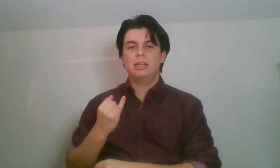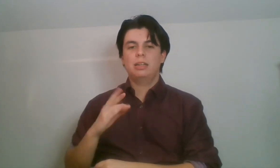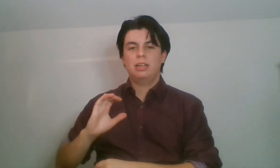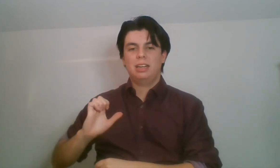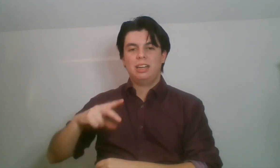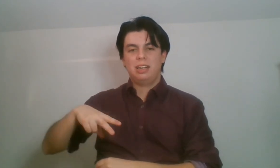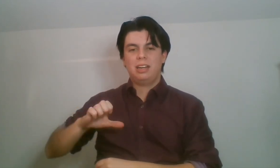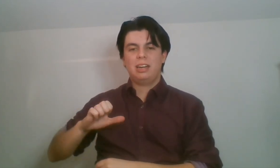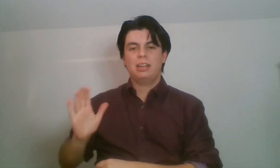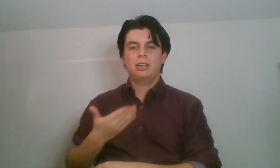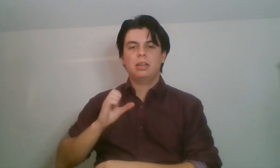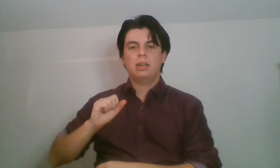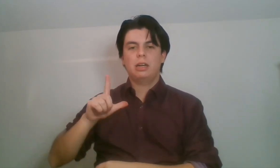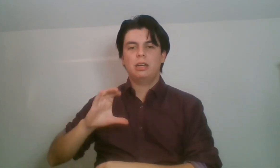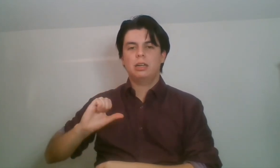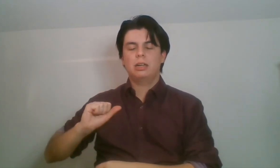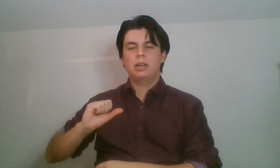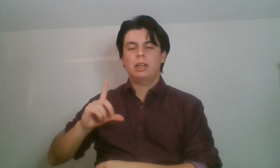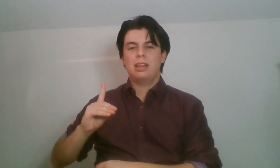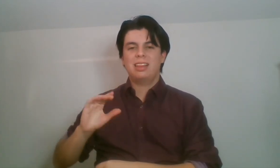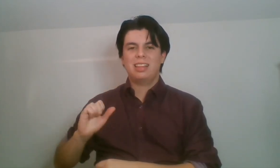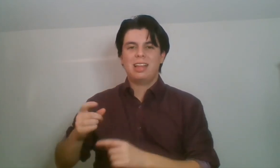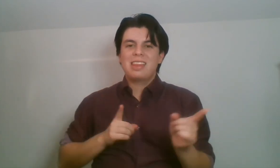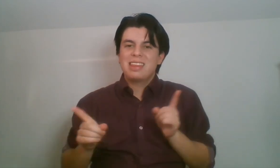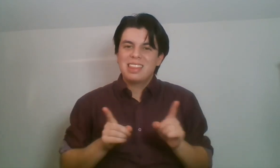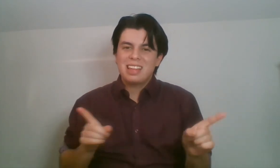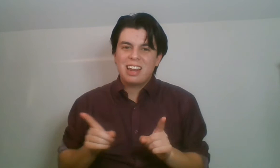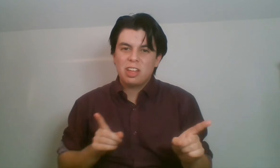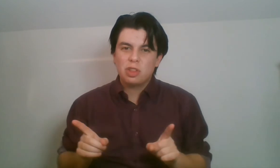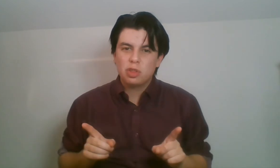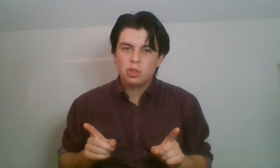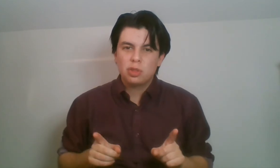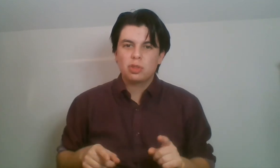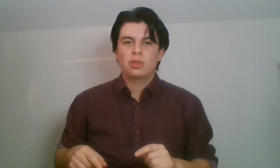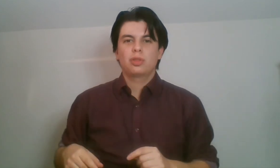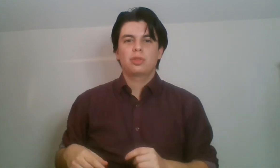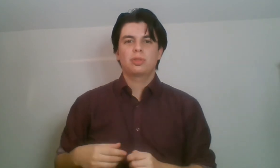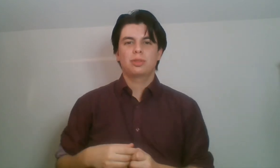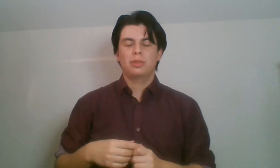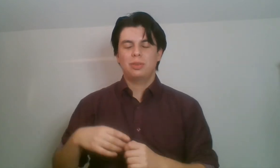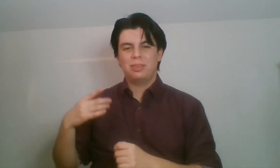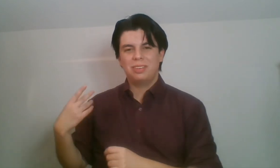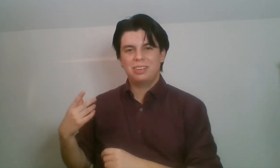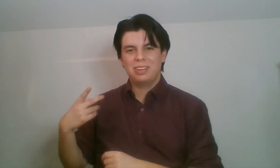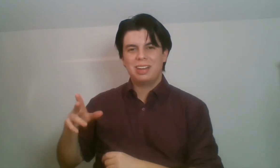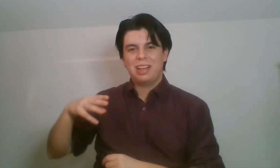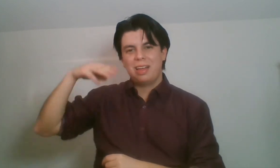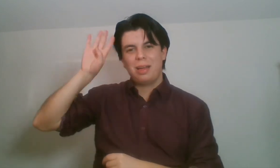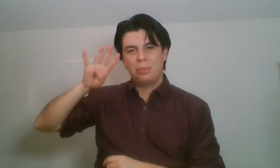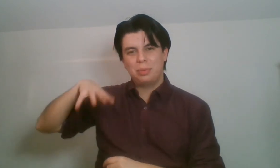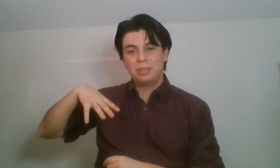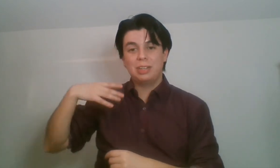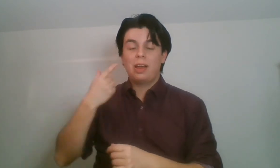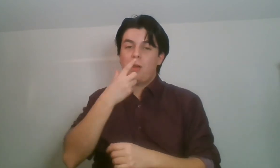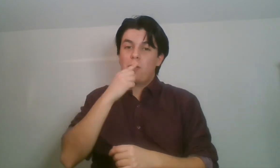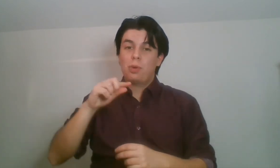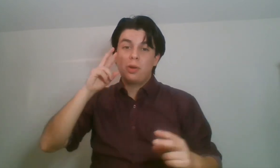mulato Gil de Castro, estamos cerrando esta conversación compartiendo un café en el Mavi. Agradecemos tu presencia, María Irene Alcalde,